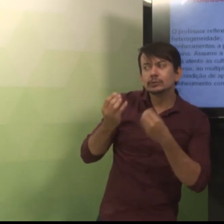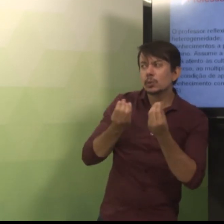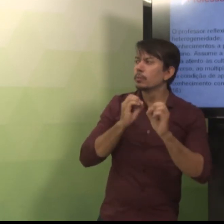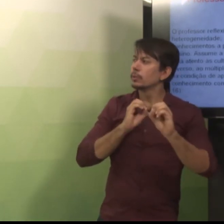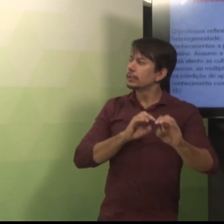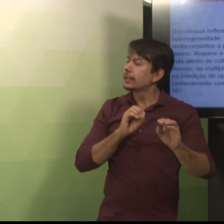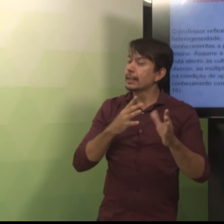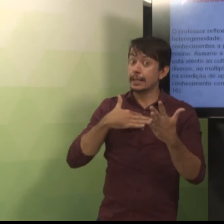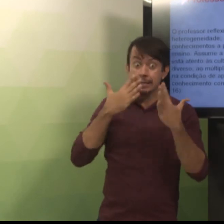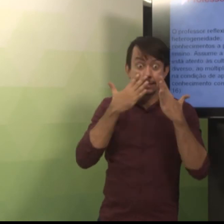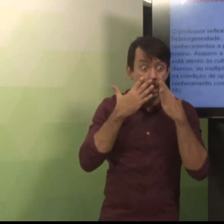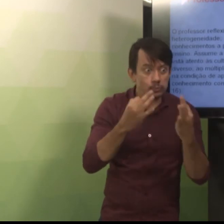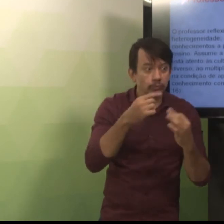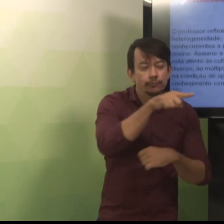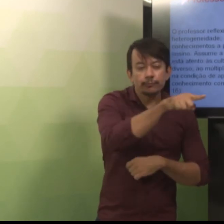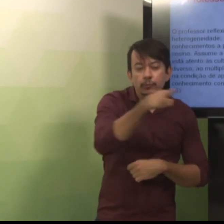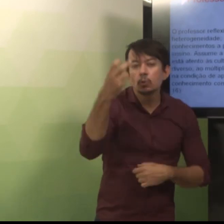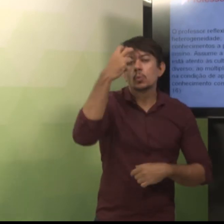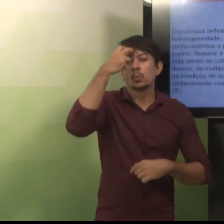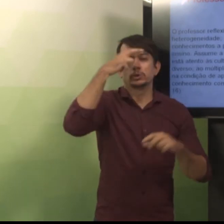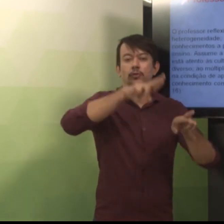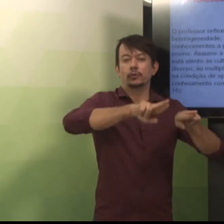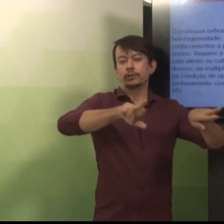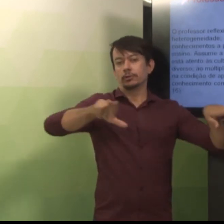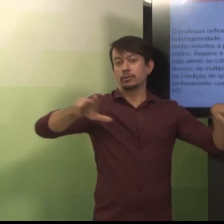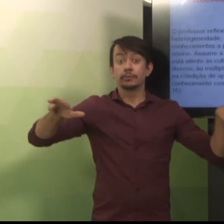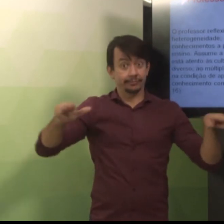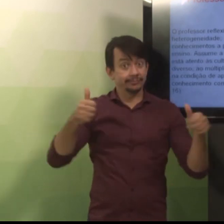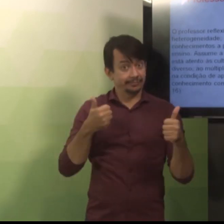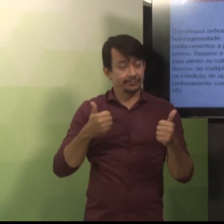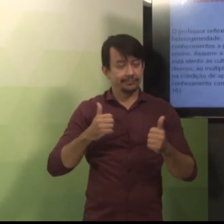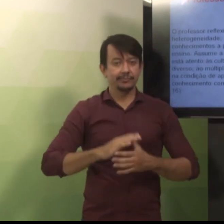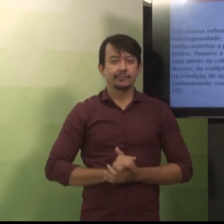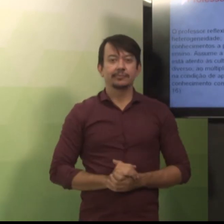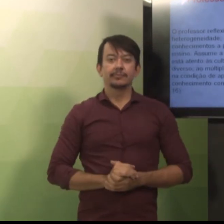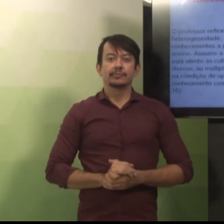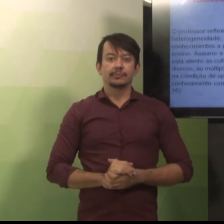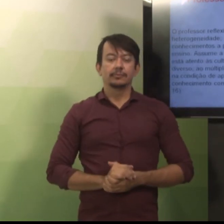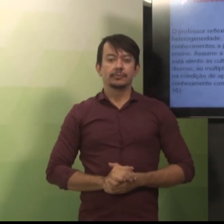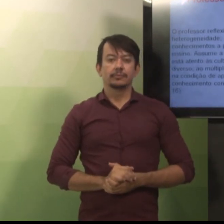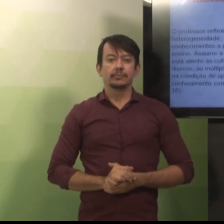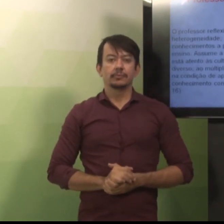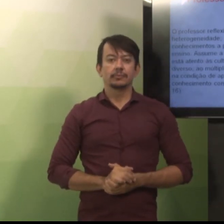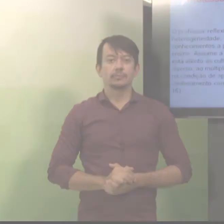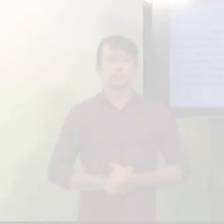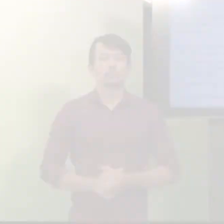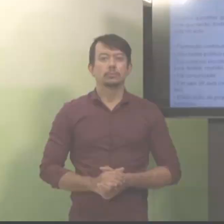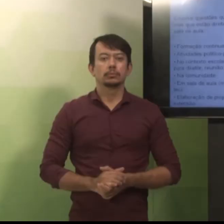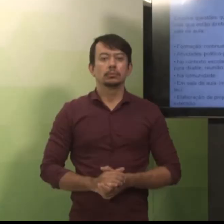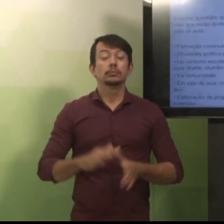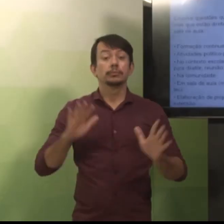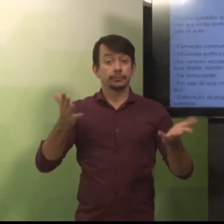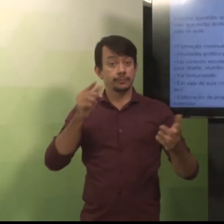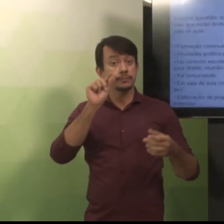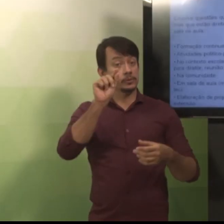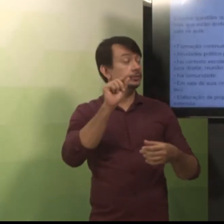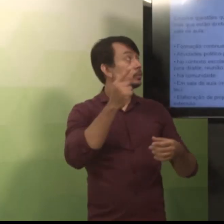ter estratégias de ensino direcionadas para os meus alunos, para a diversidade cultural.